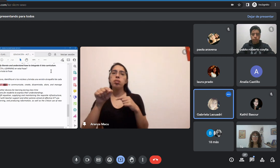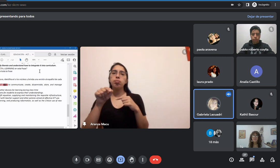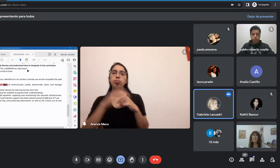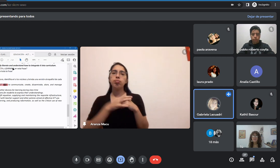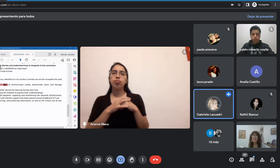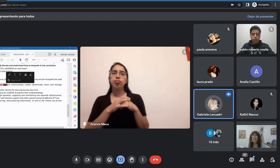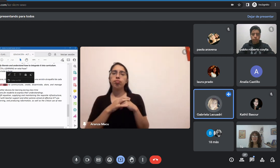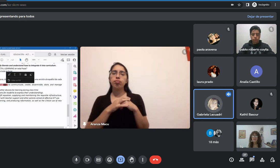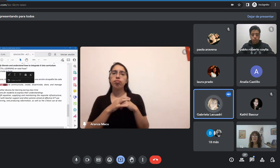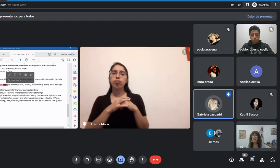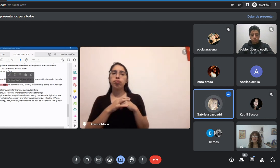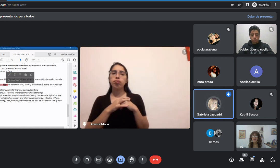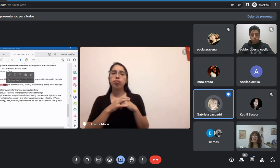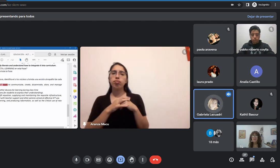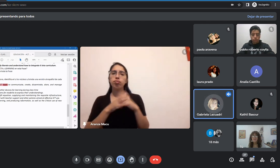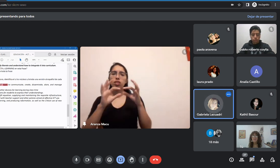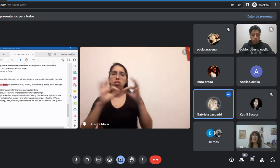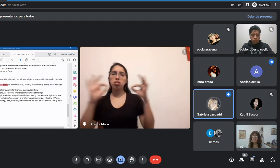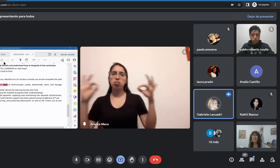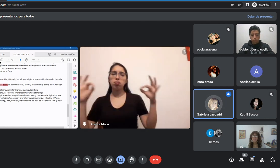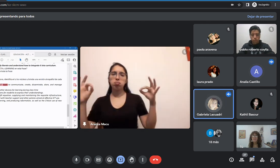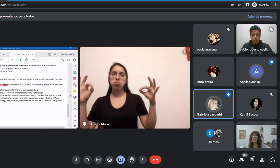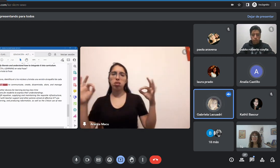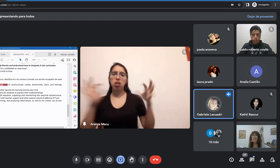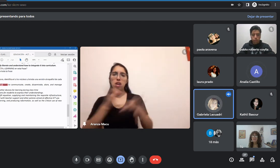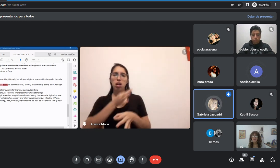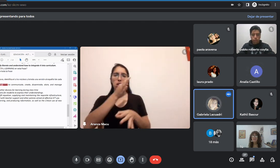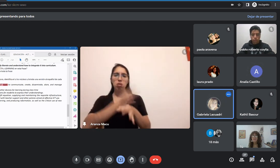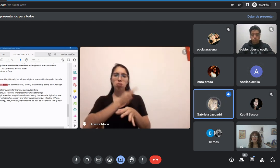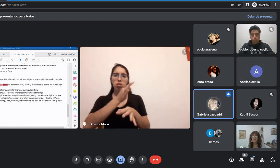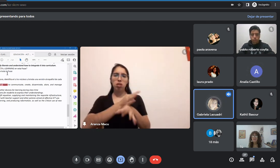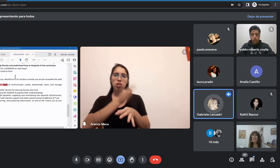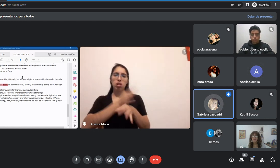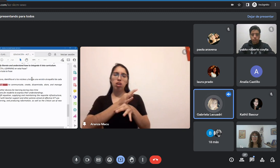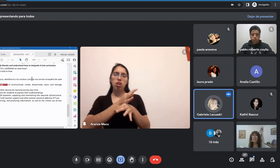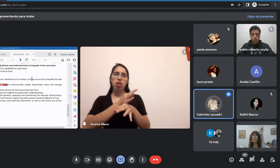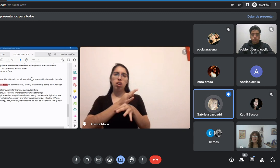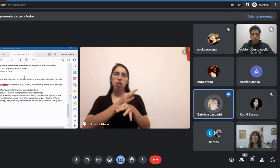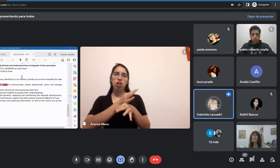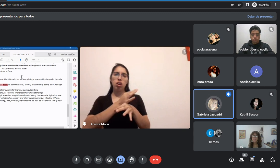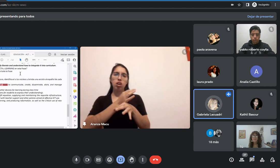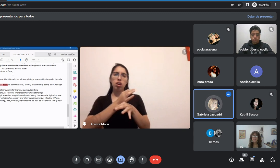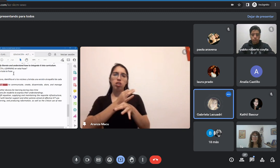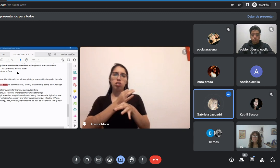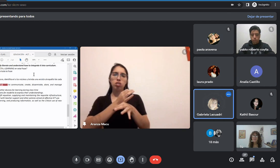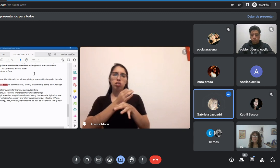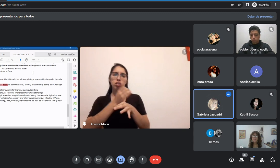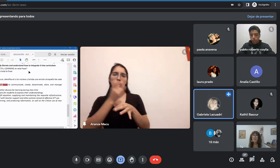las escuelas usan una, es un, en este caso que usted un artículo también